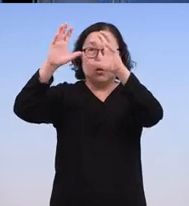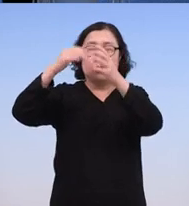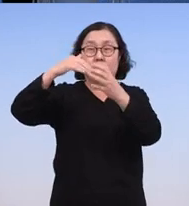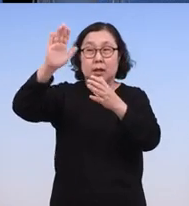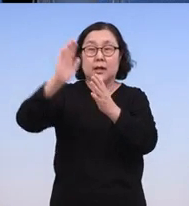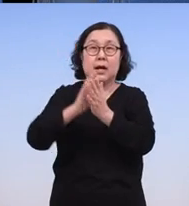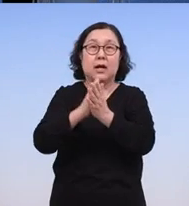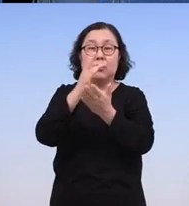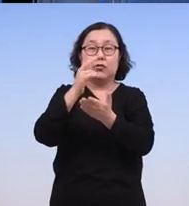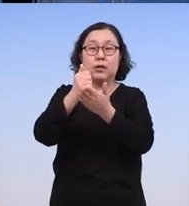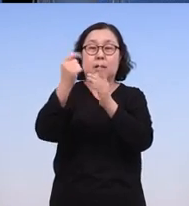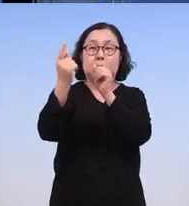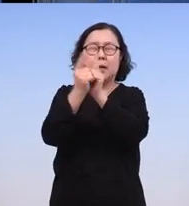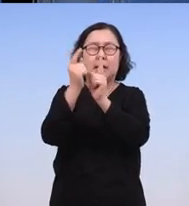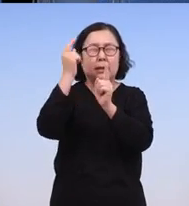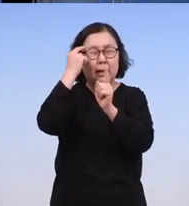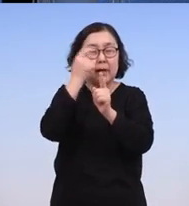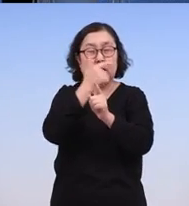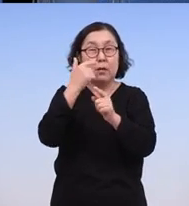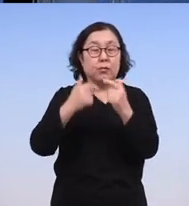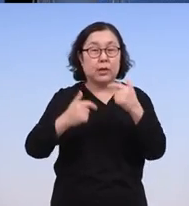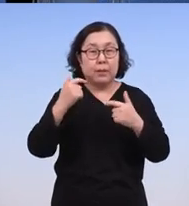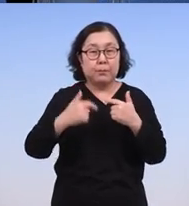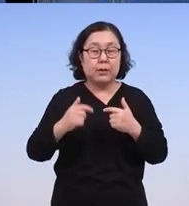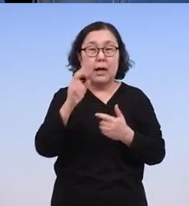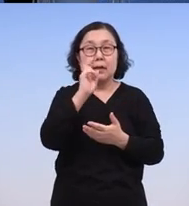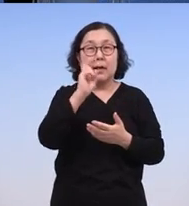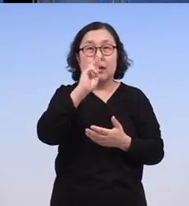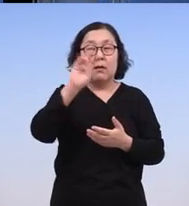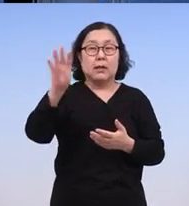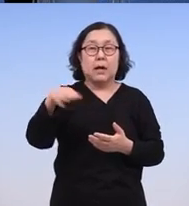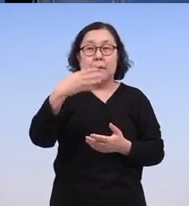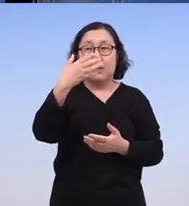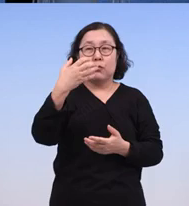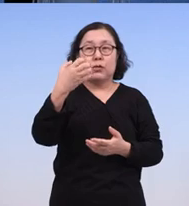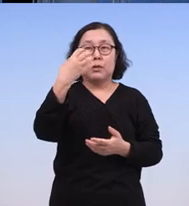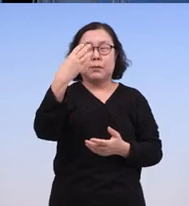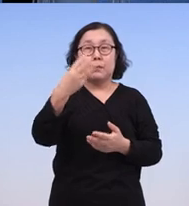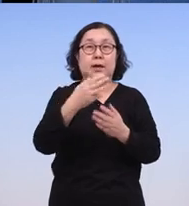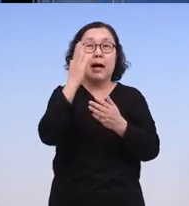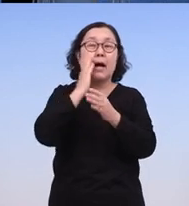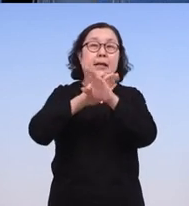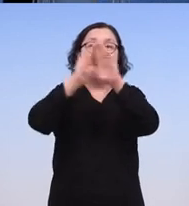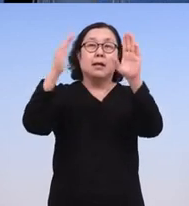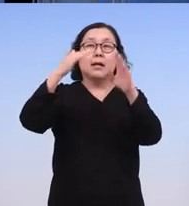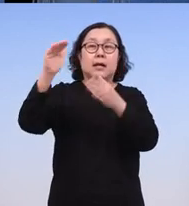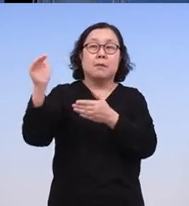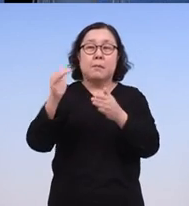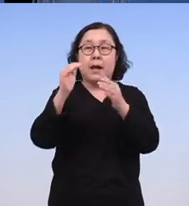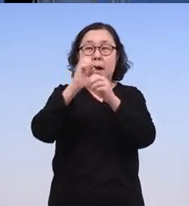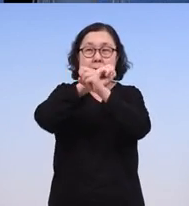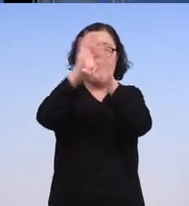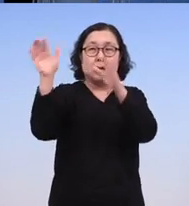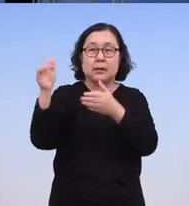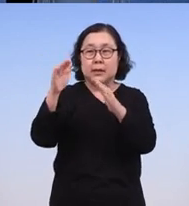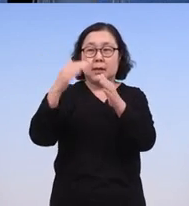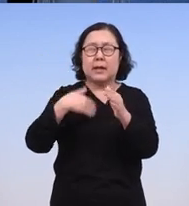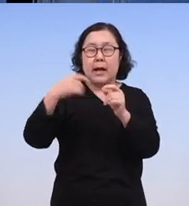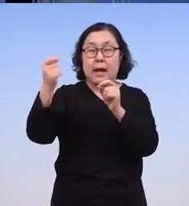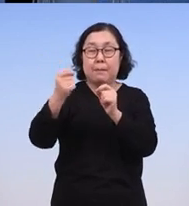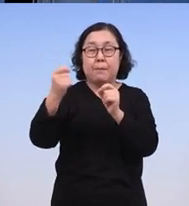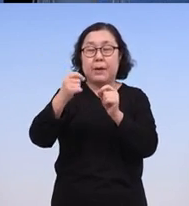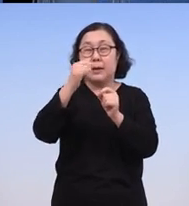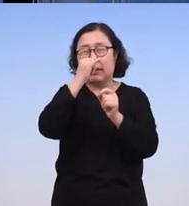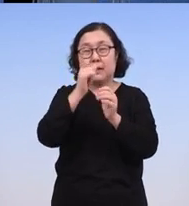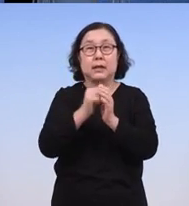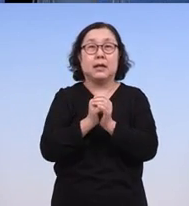간다, 주님 만날 생각에 너무 기쁘다 하시고는 찬송가 493장 하늘 가는 밝은 길이 내 앞에